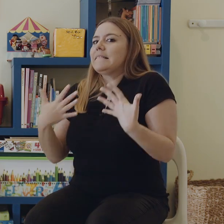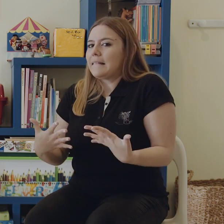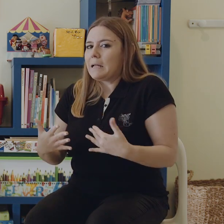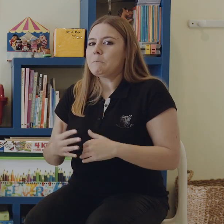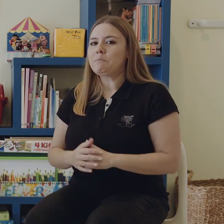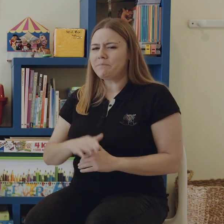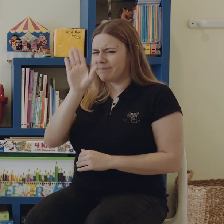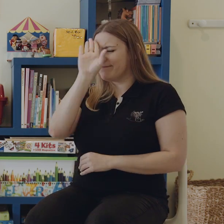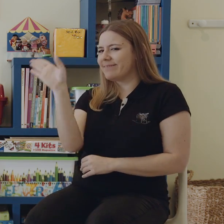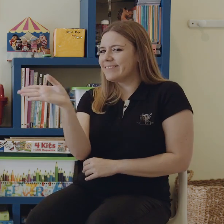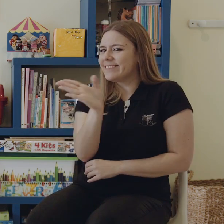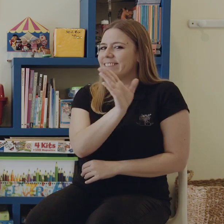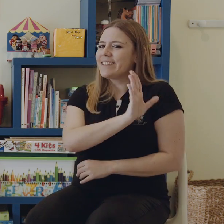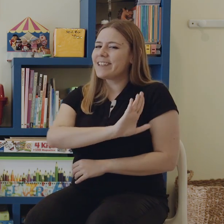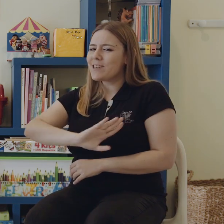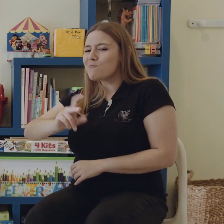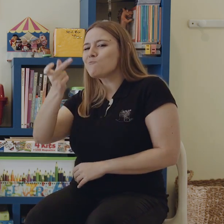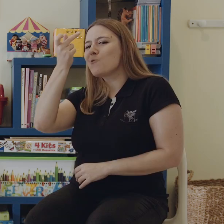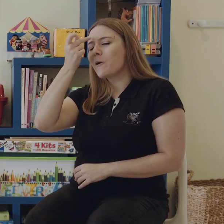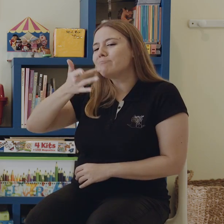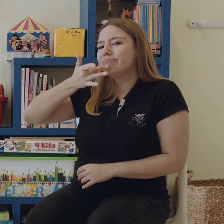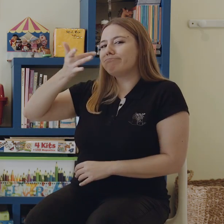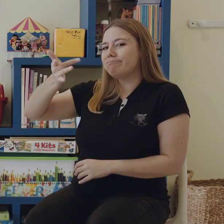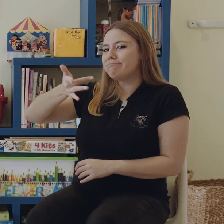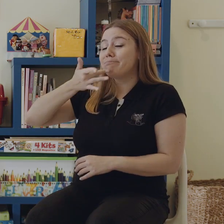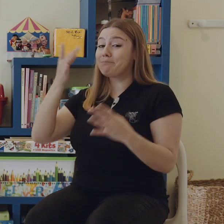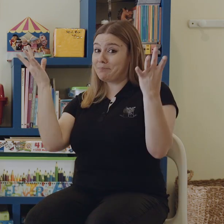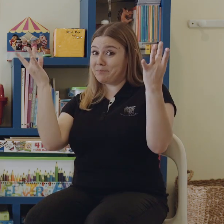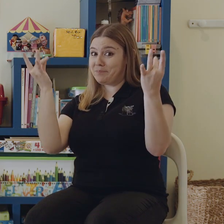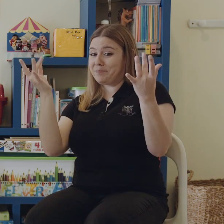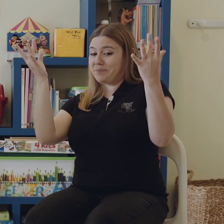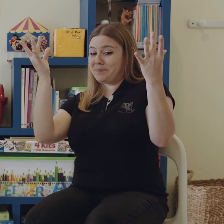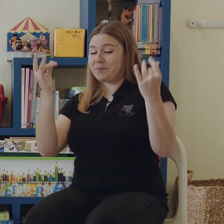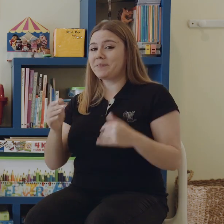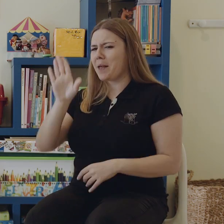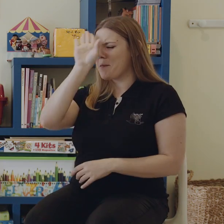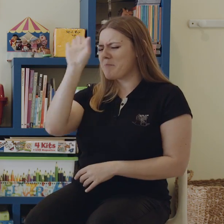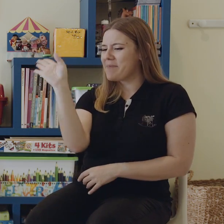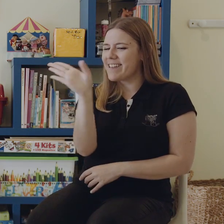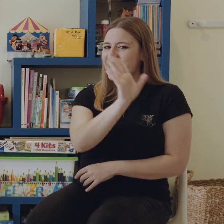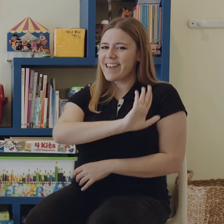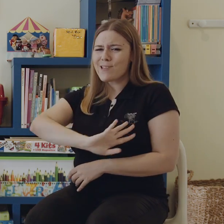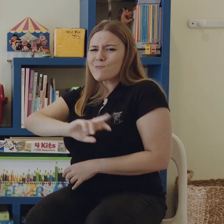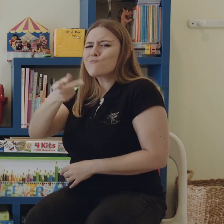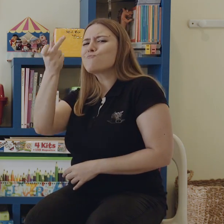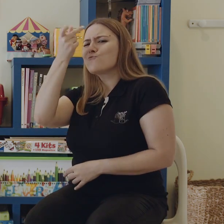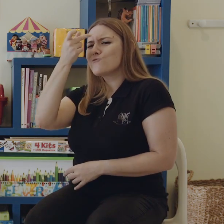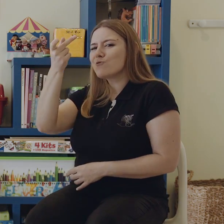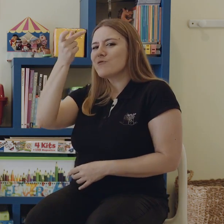cegueira. Já o sabem de gingeira, tanto disparate, tanta brincadeira. Já o sabem